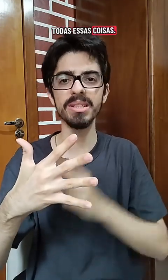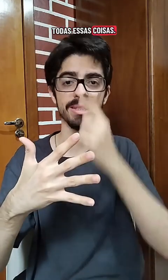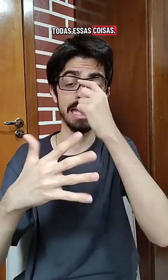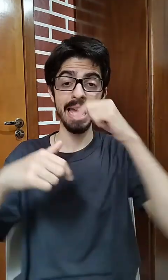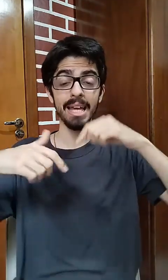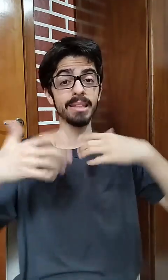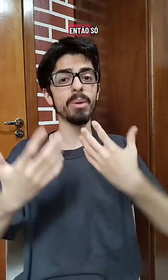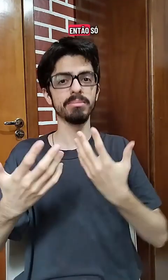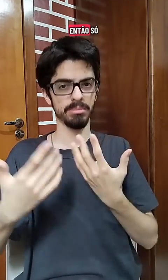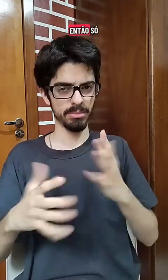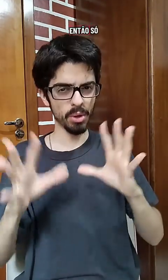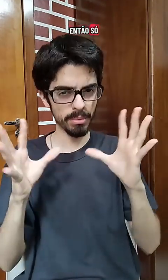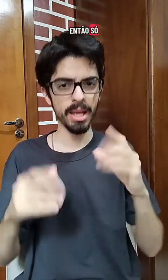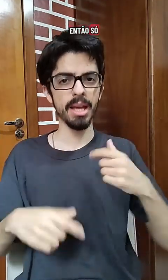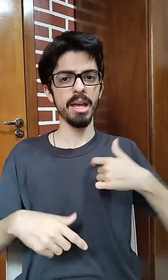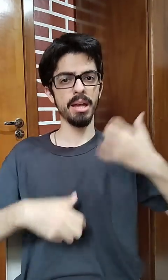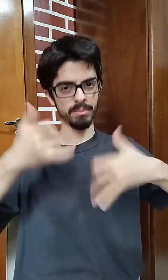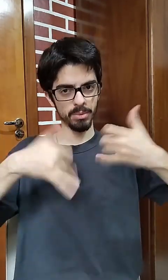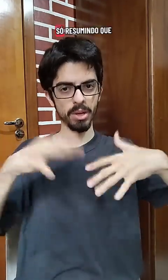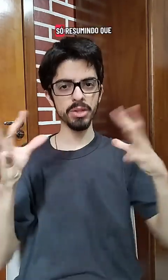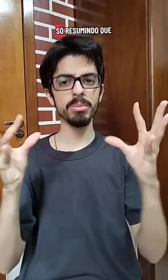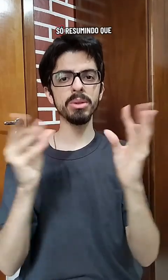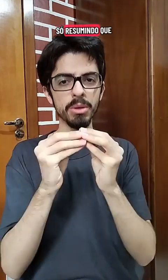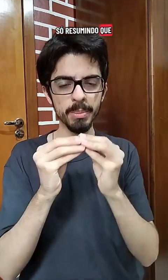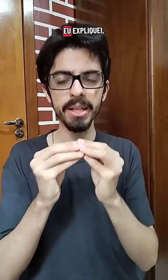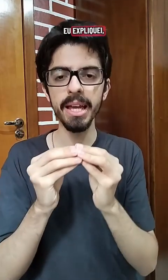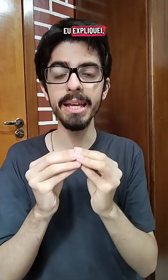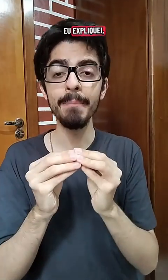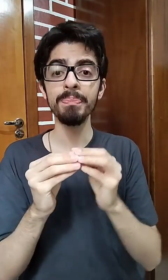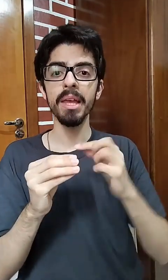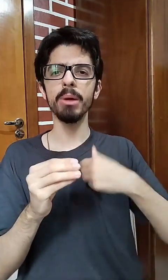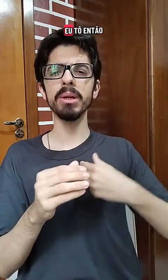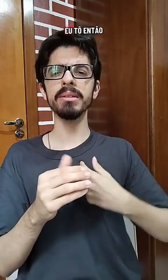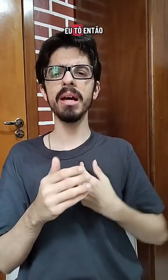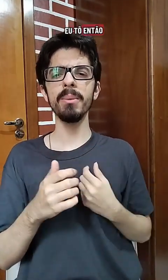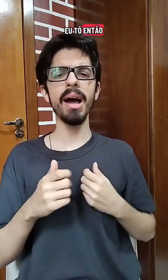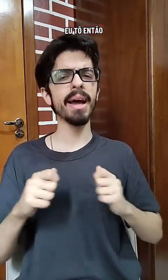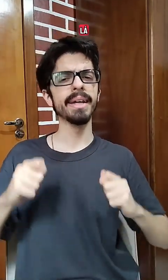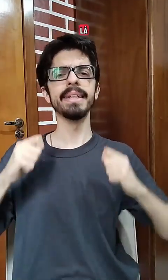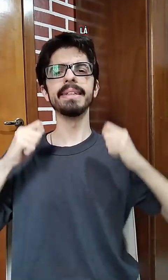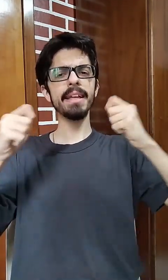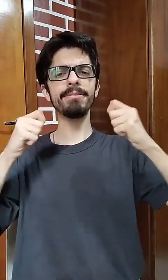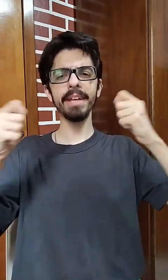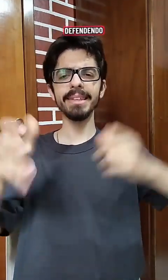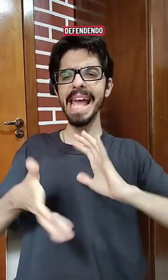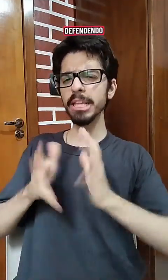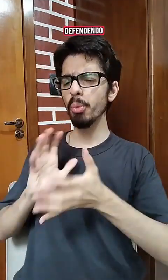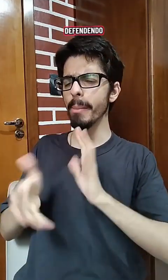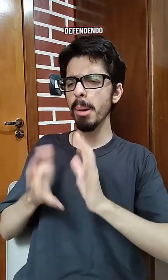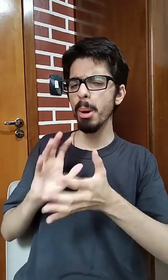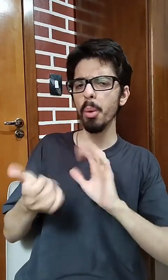coisas. Então, só resumindo o que eu expliquei. Eu estou então defendendo